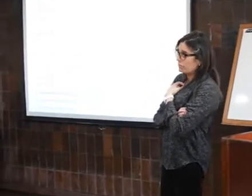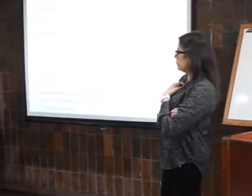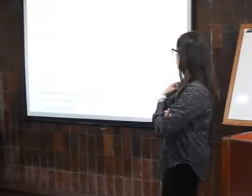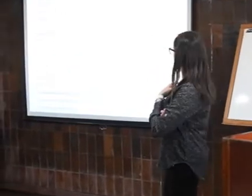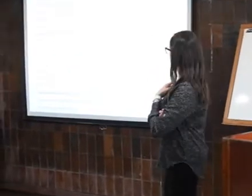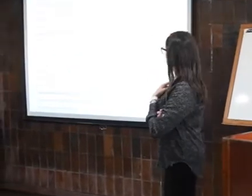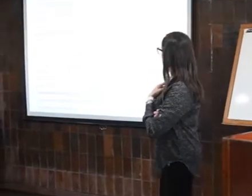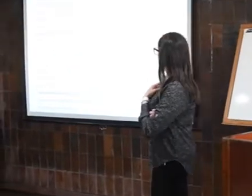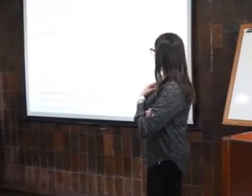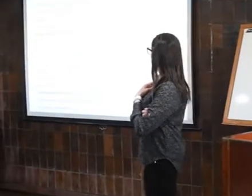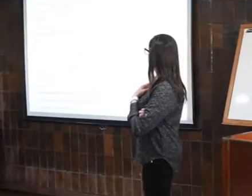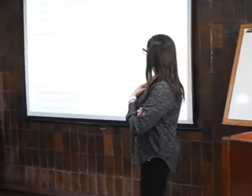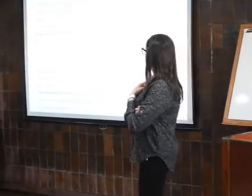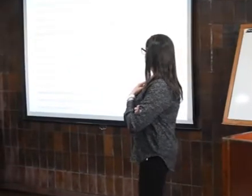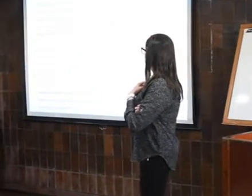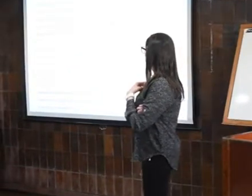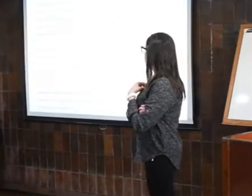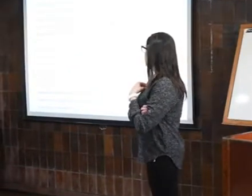identificados